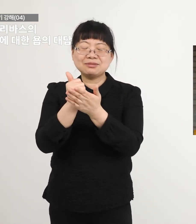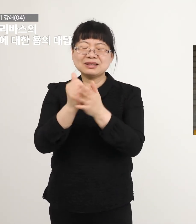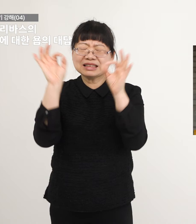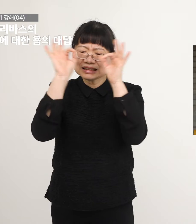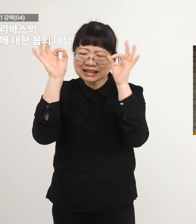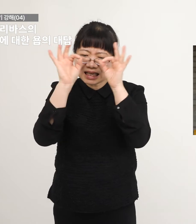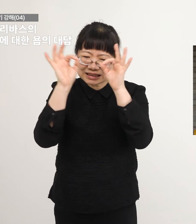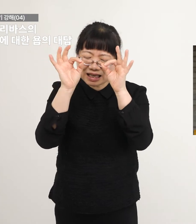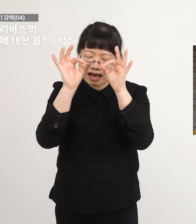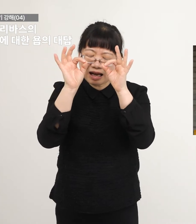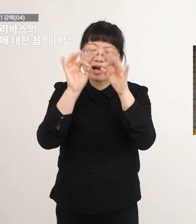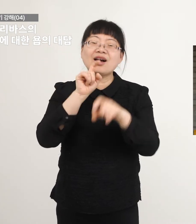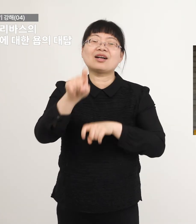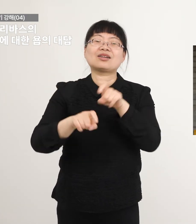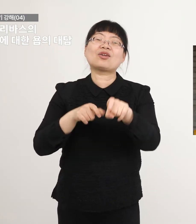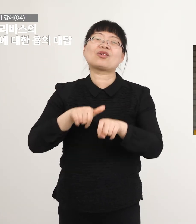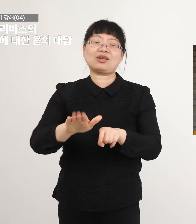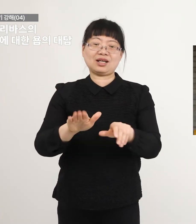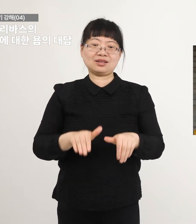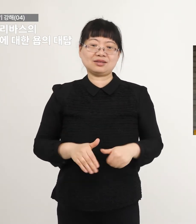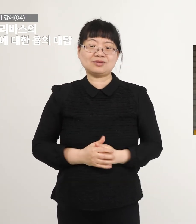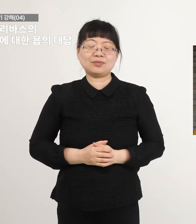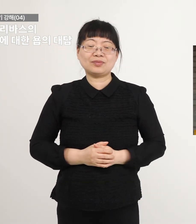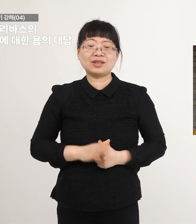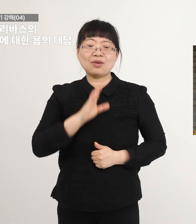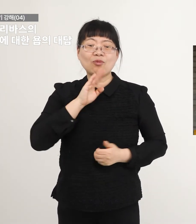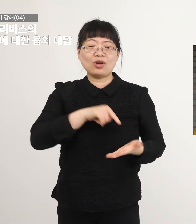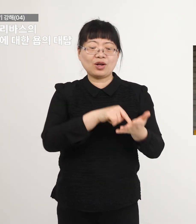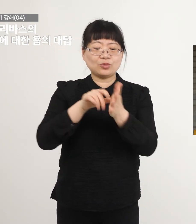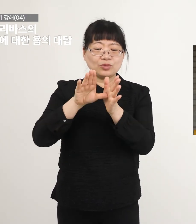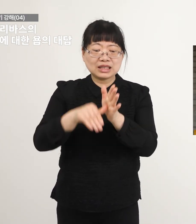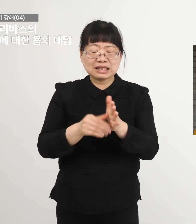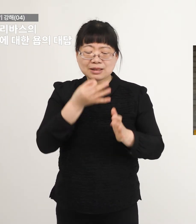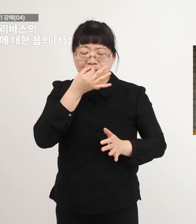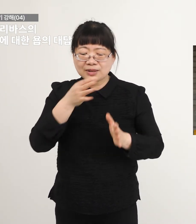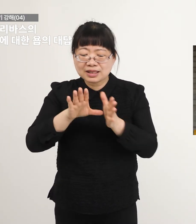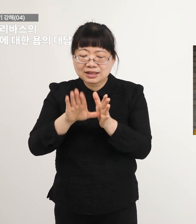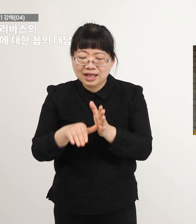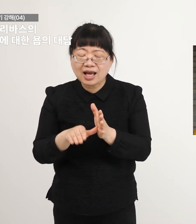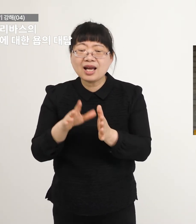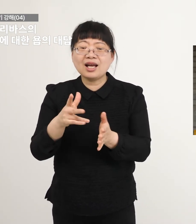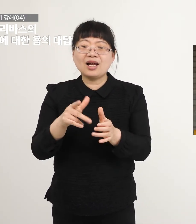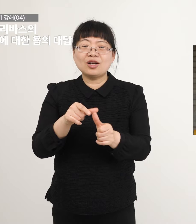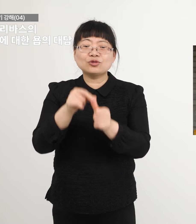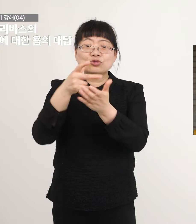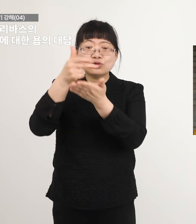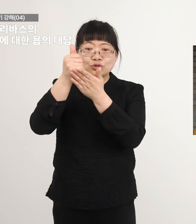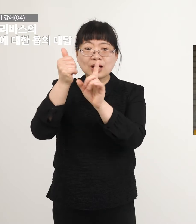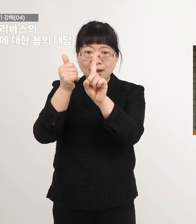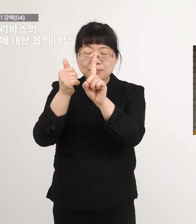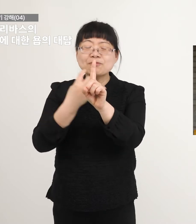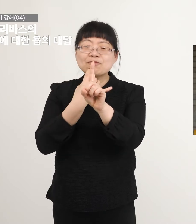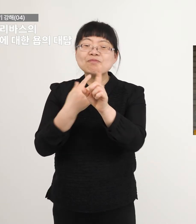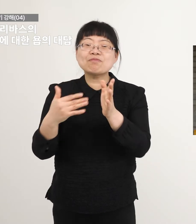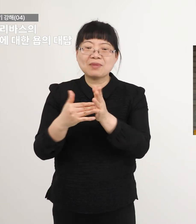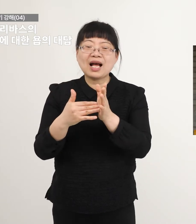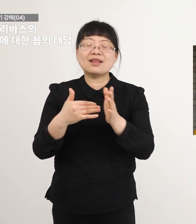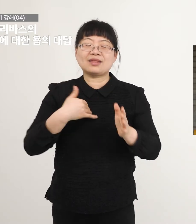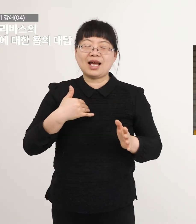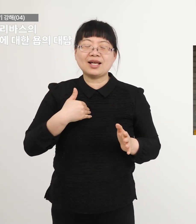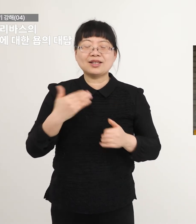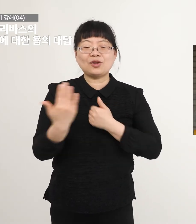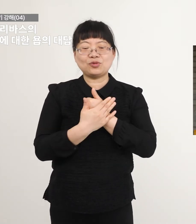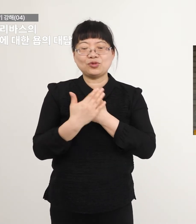찾아가는 겁니다. 정말 외로울 때, 힘들 때 구주밖에는 나에게 위로자가